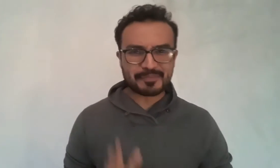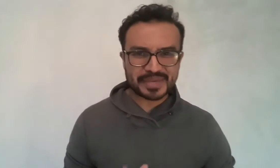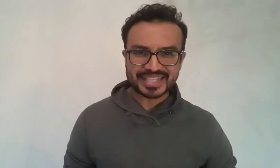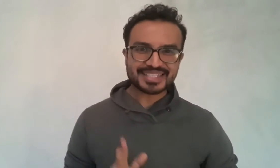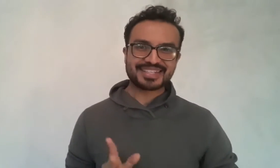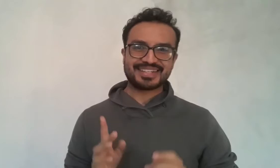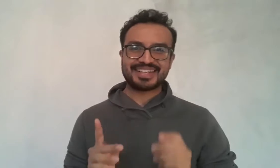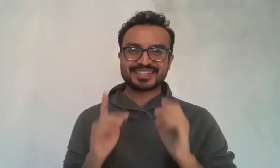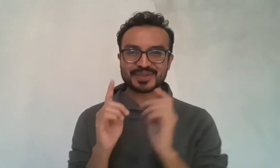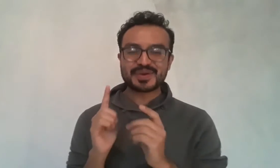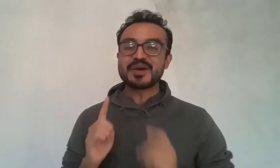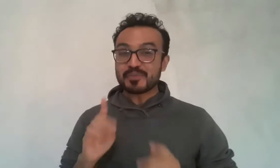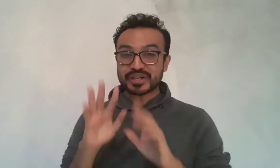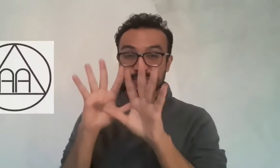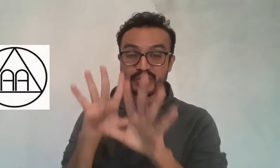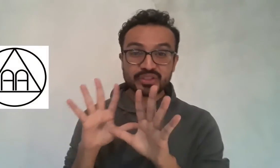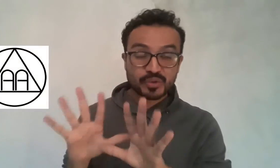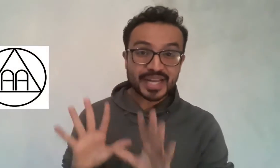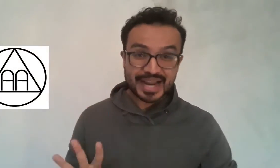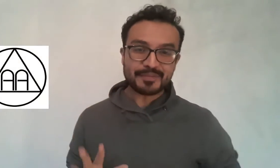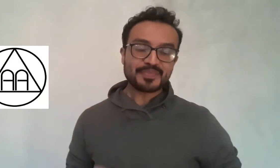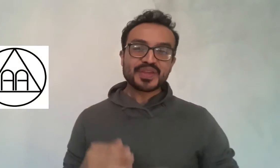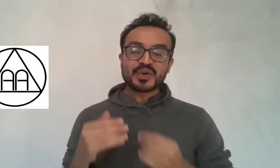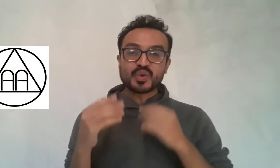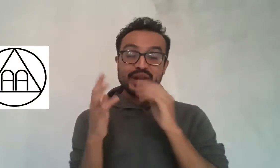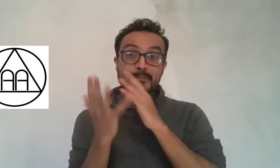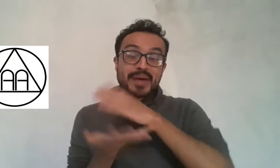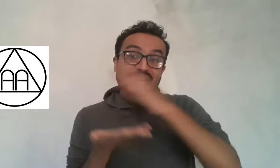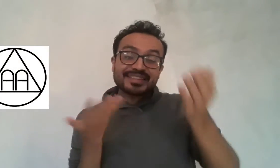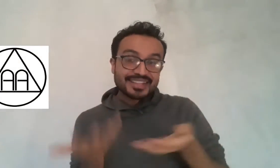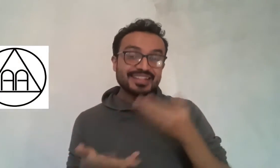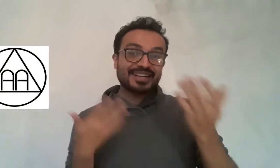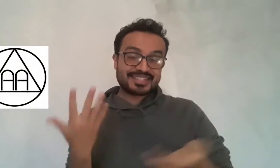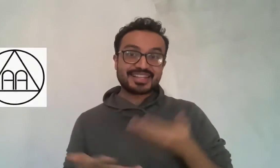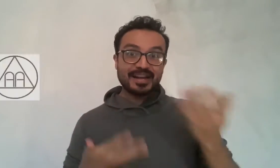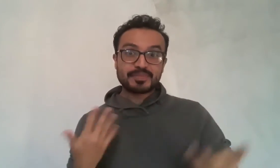terapias, por ejemplo en AA, una parte de las terapias,